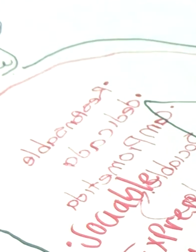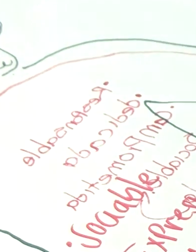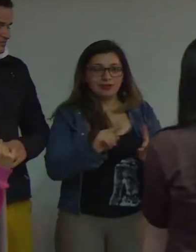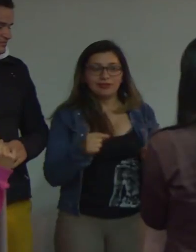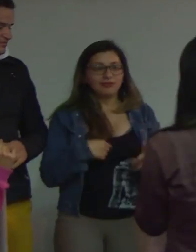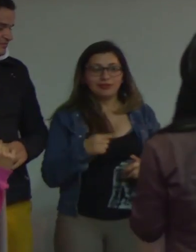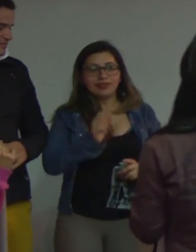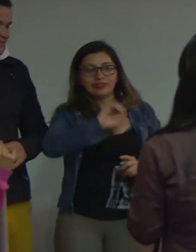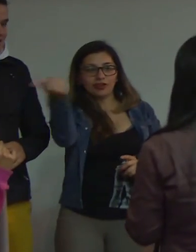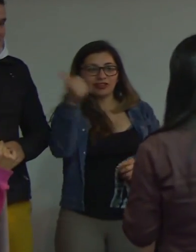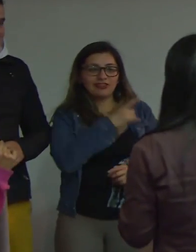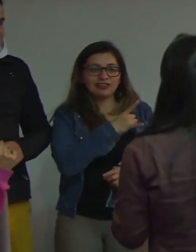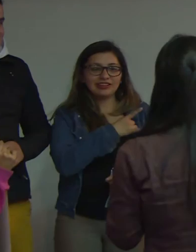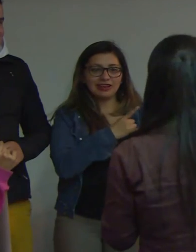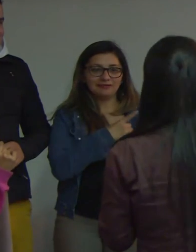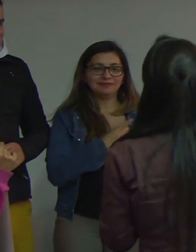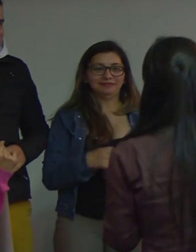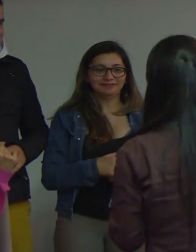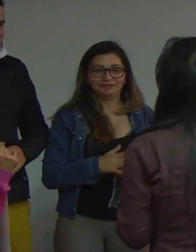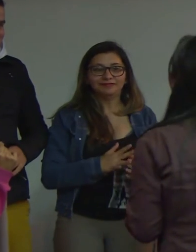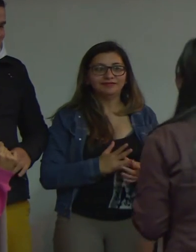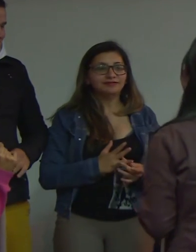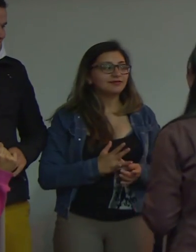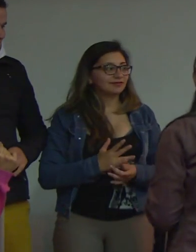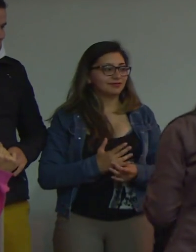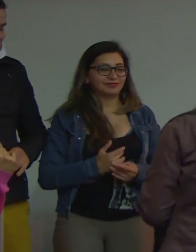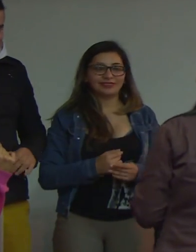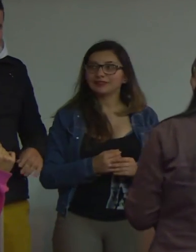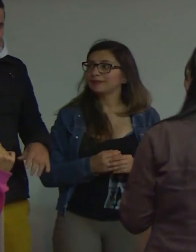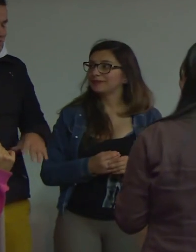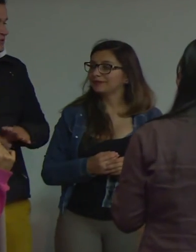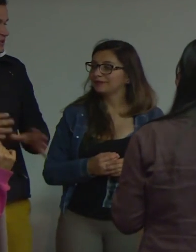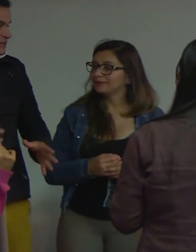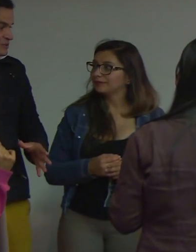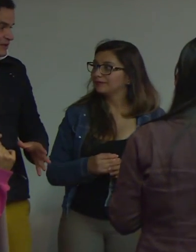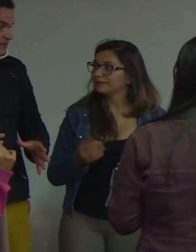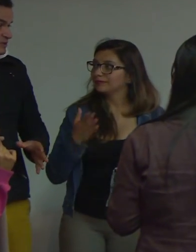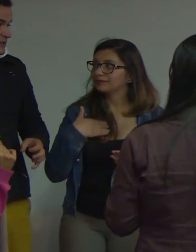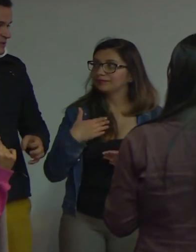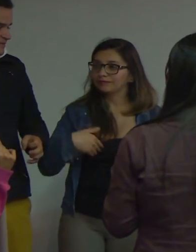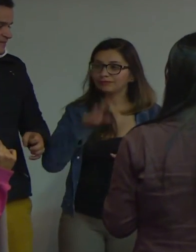Thank you.